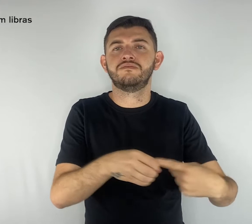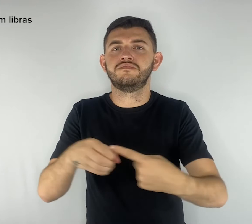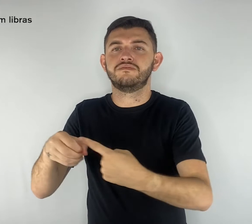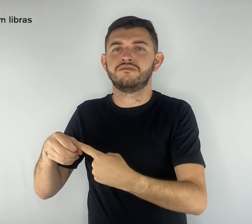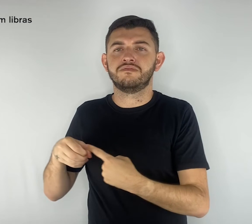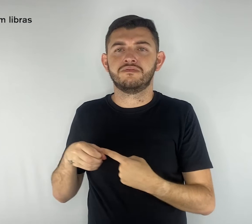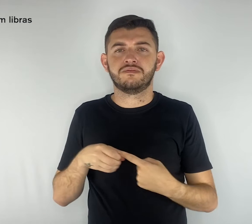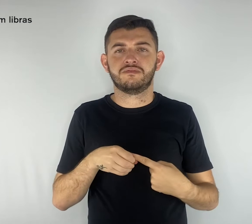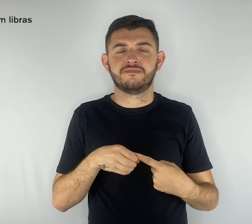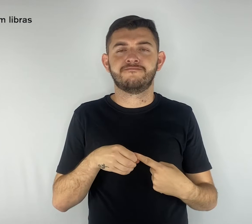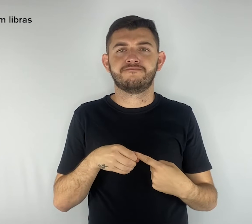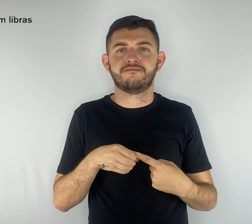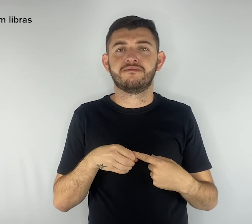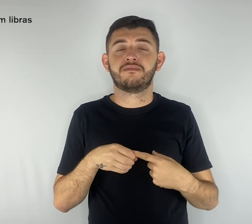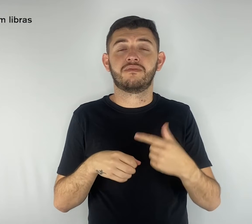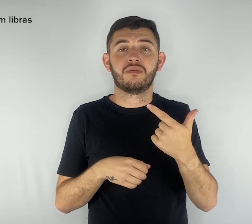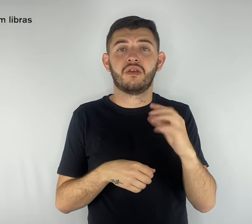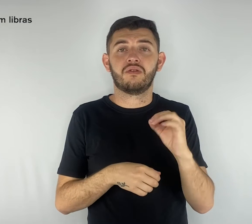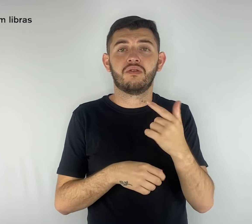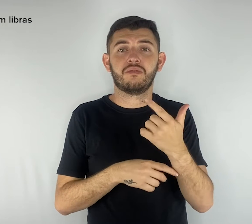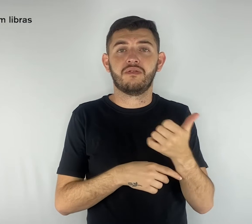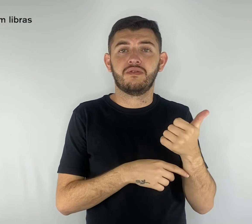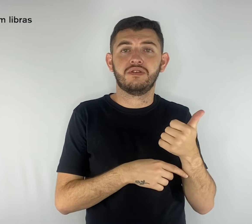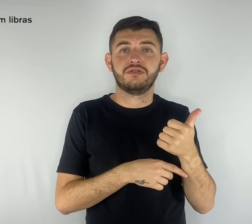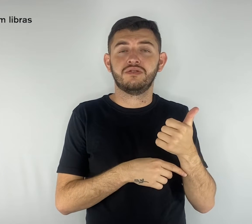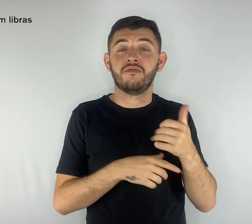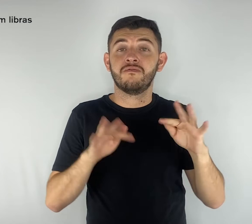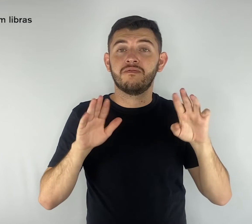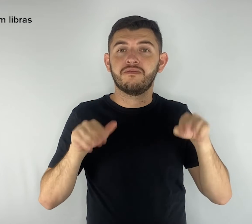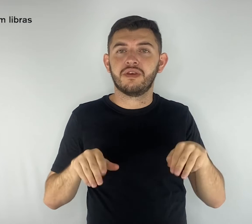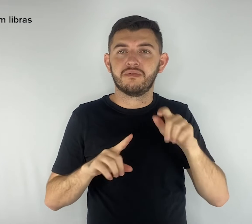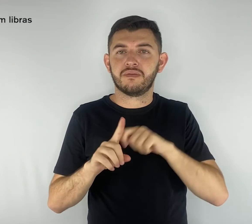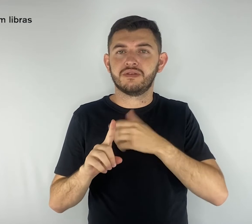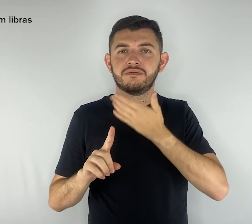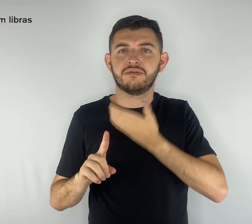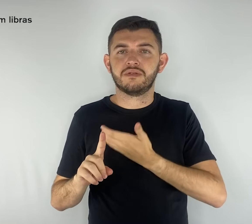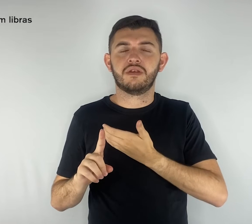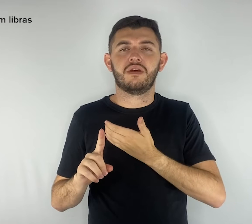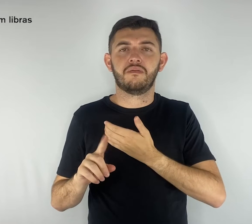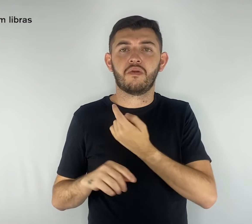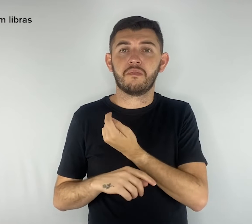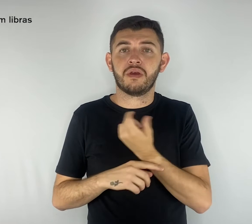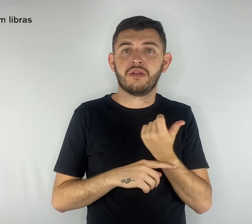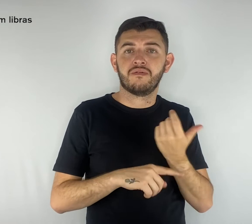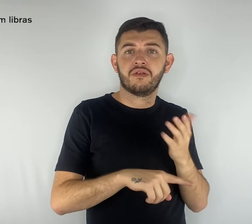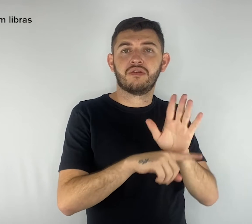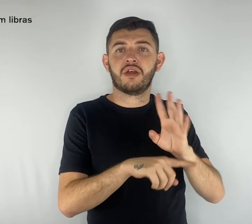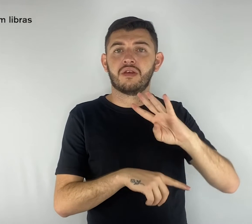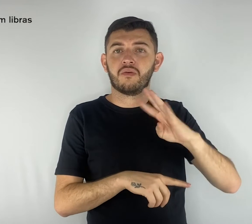de 2021, o benefício apoiava aproximadamente 4 mil pequenos. A